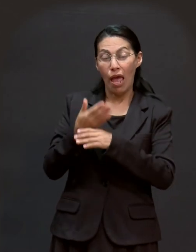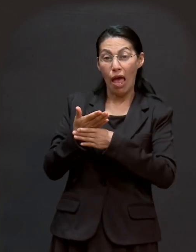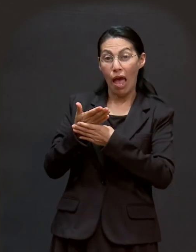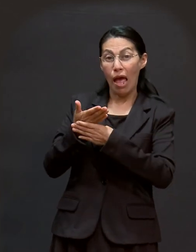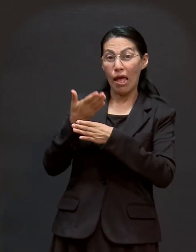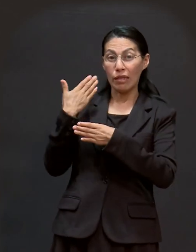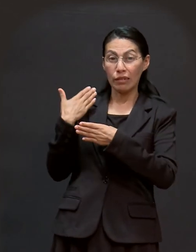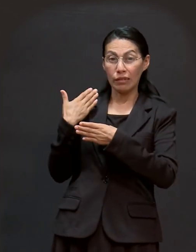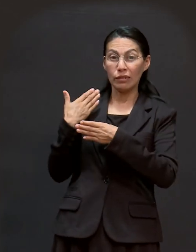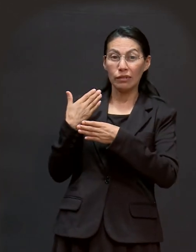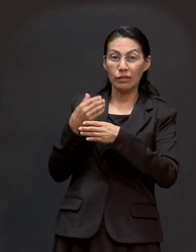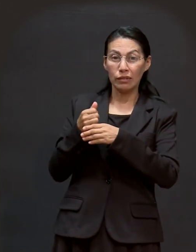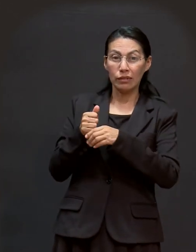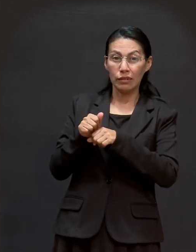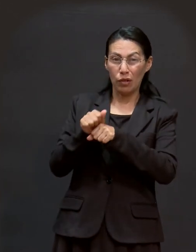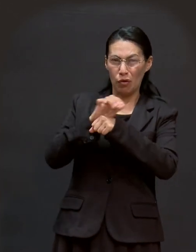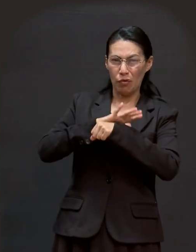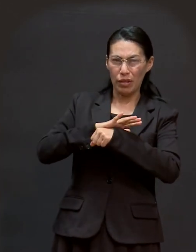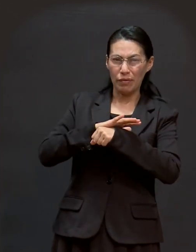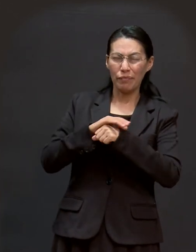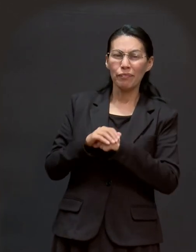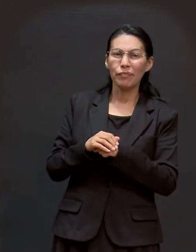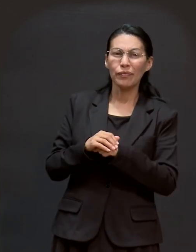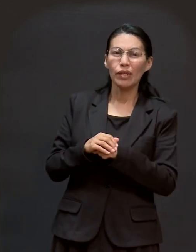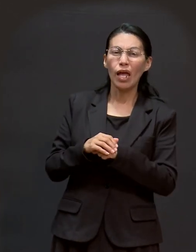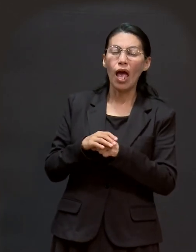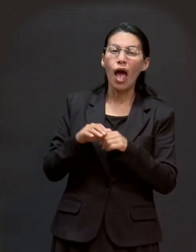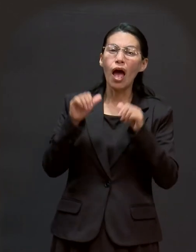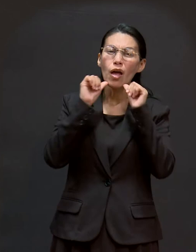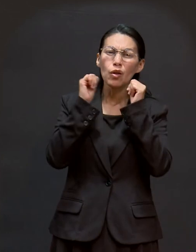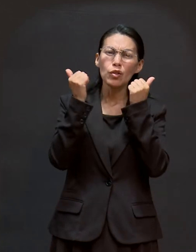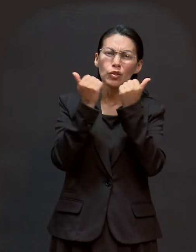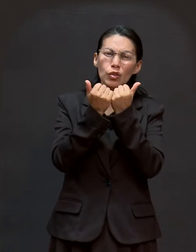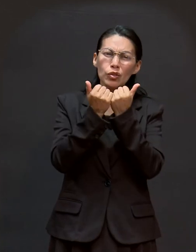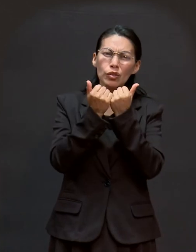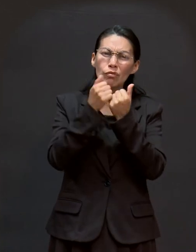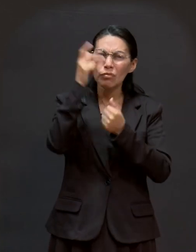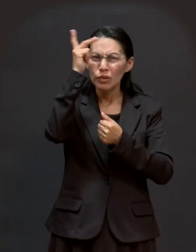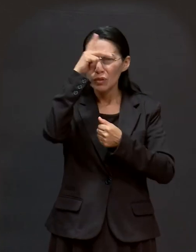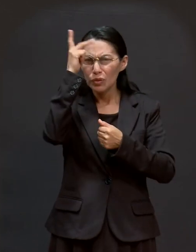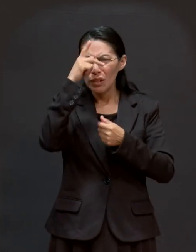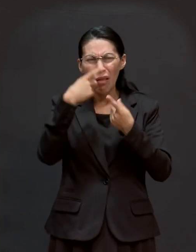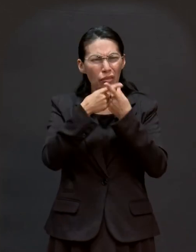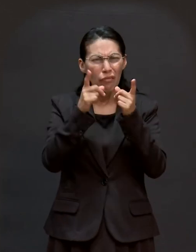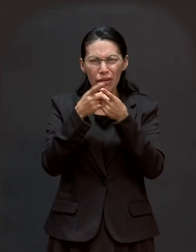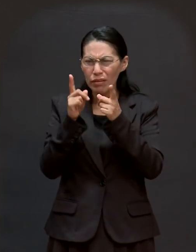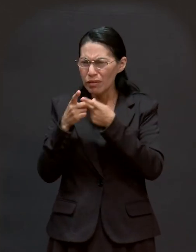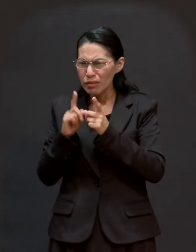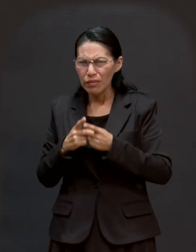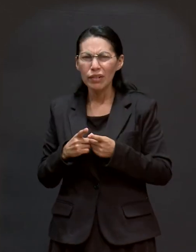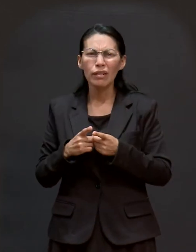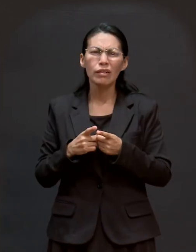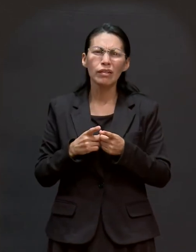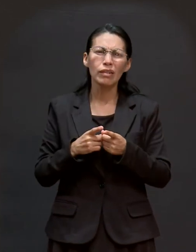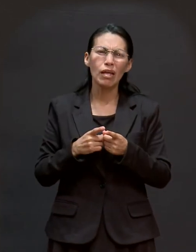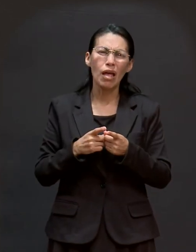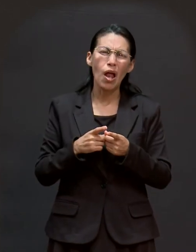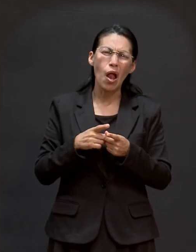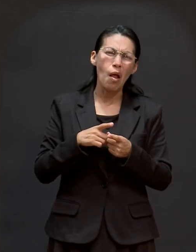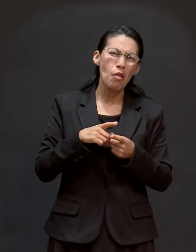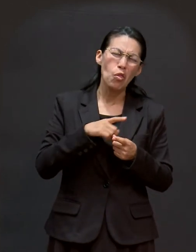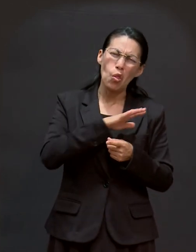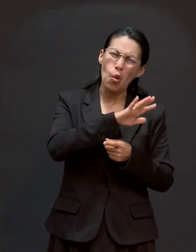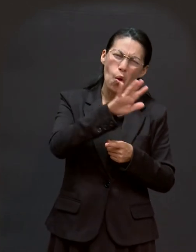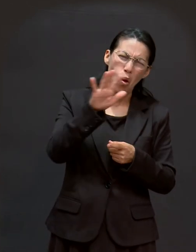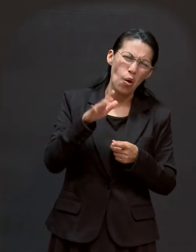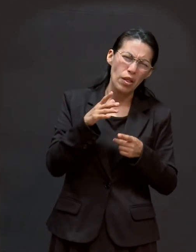estuvimos en el congreso de capellanes de la asociación de capellanes profesionales en eeuu en ese